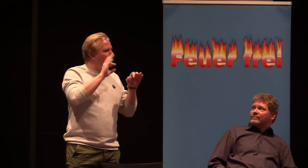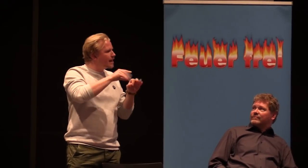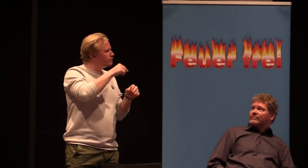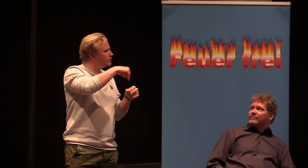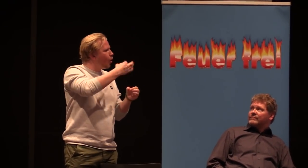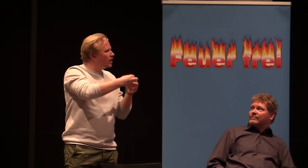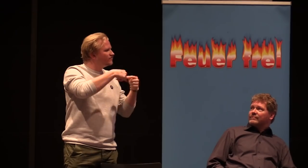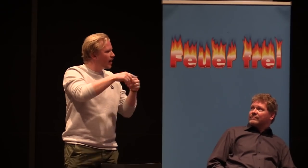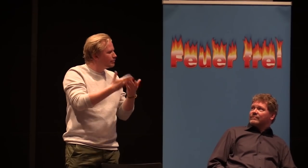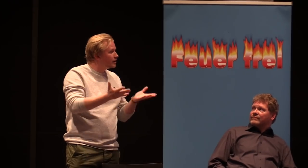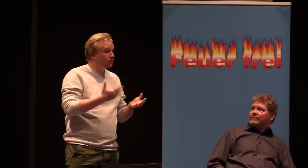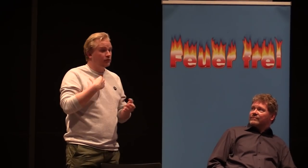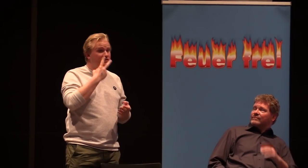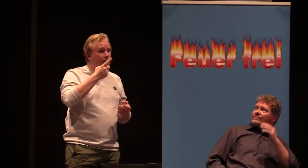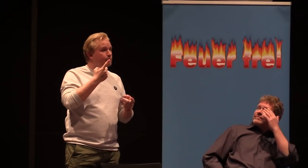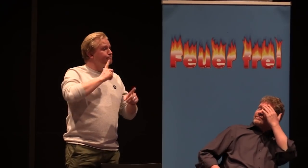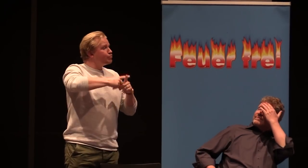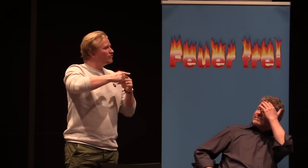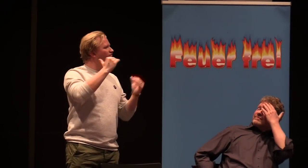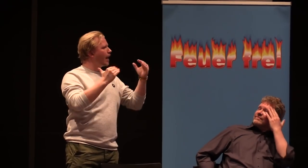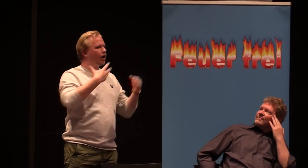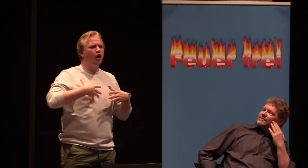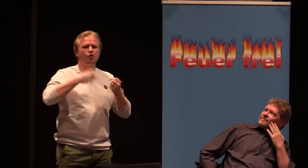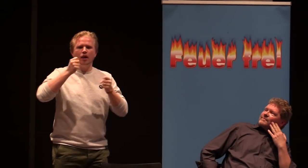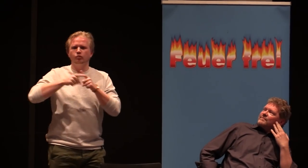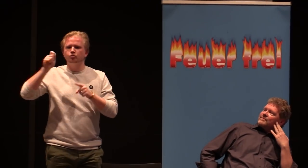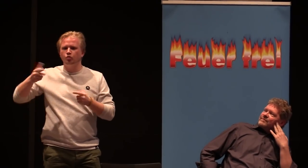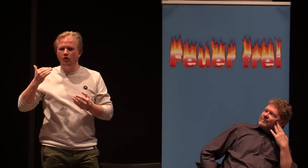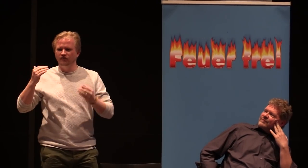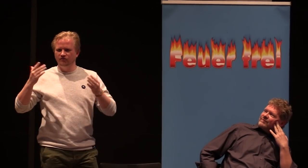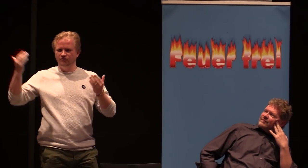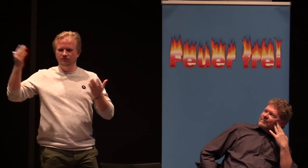die Angebote eben einhole. Ich habe mir das alles zusammenklamüsert. Und